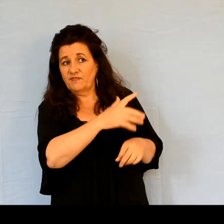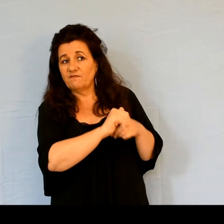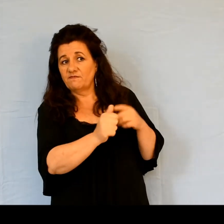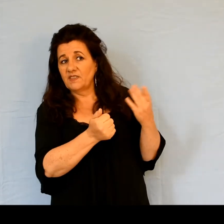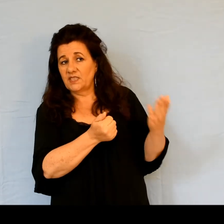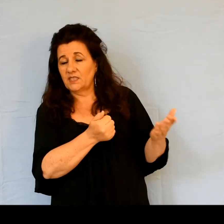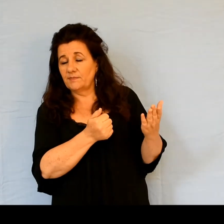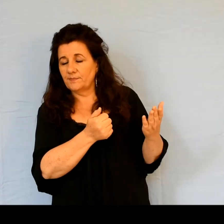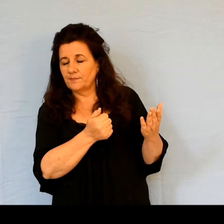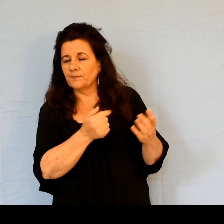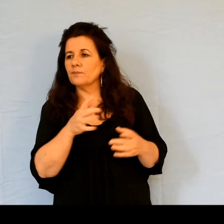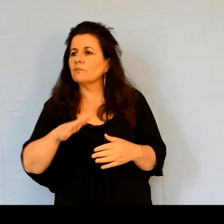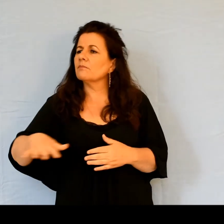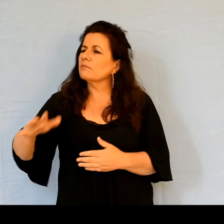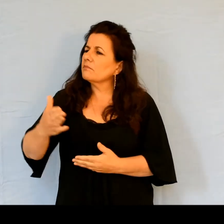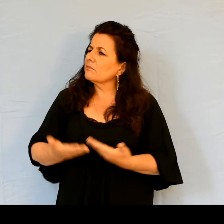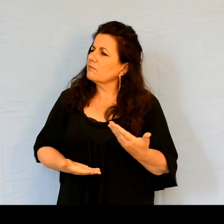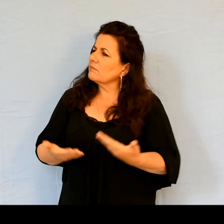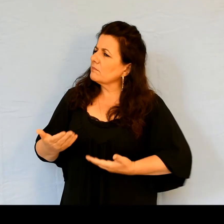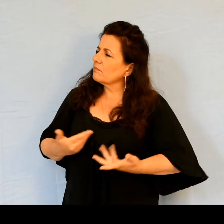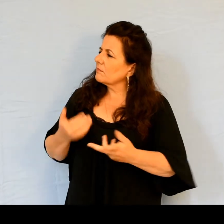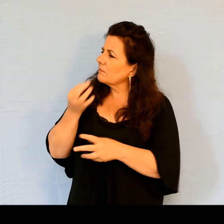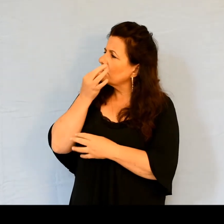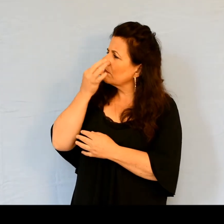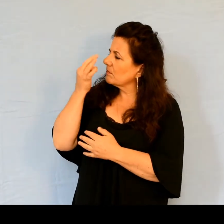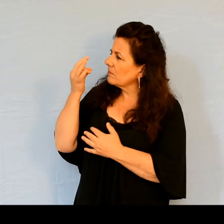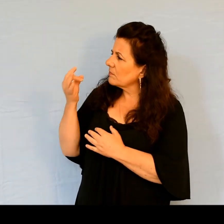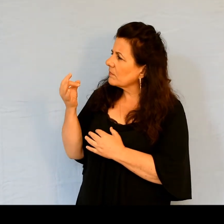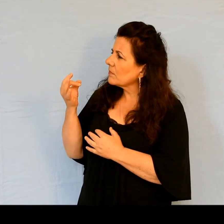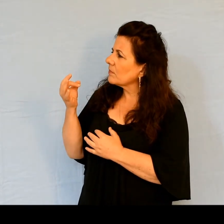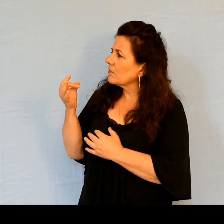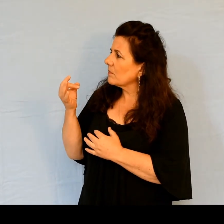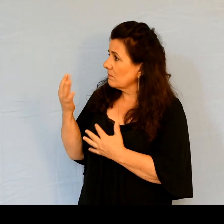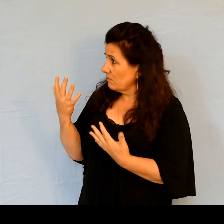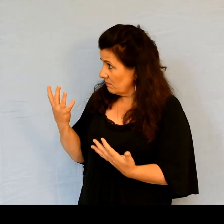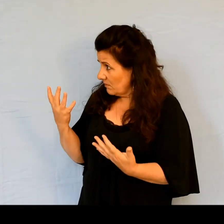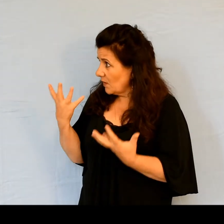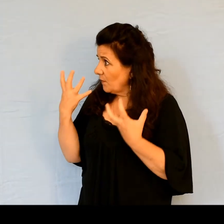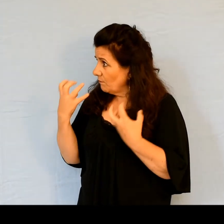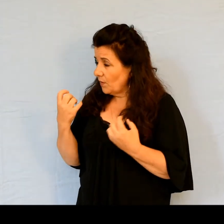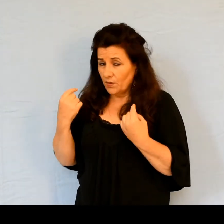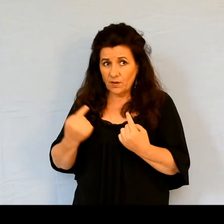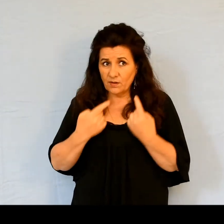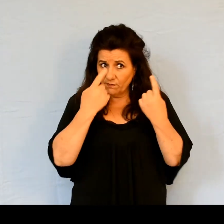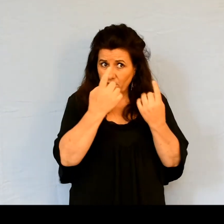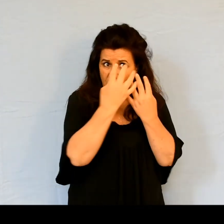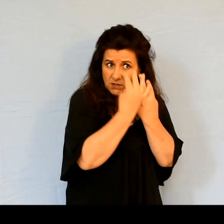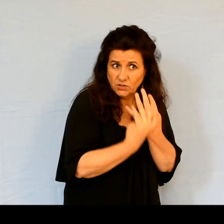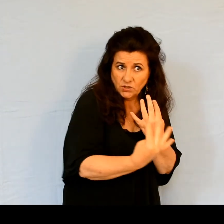Les serviteurs lui disent « Veux-tu donc que nous allions l'enlever ?»